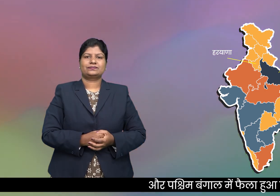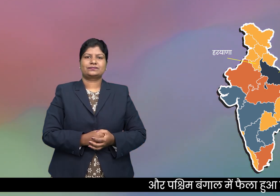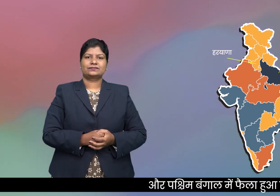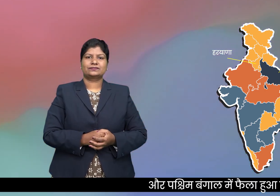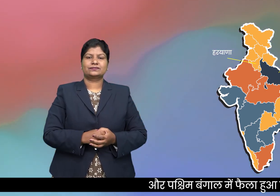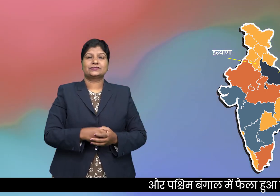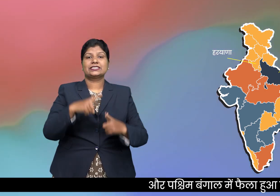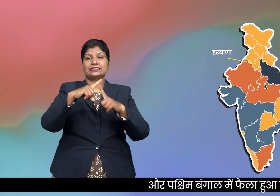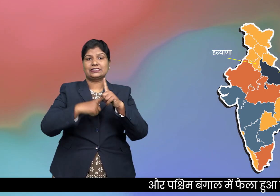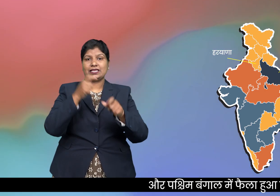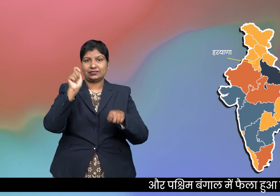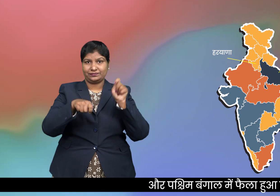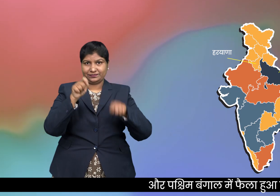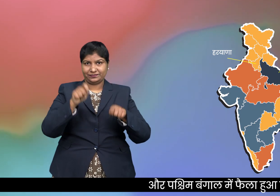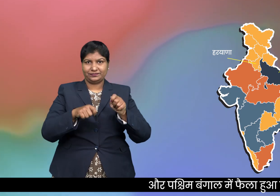और पश्चिम बंगाल में फैला हुआ है।